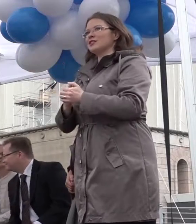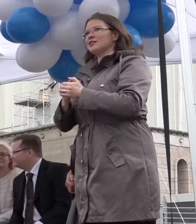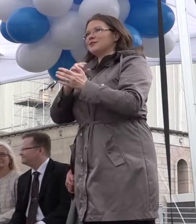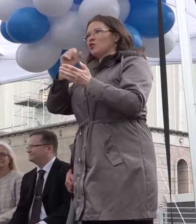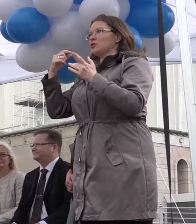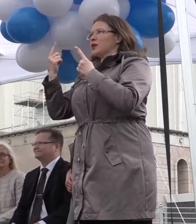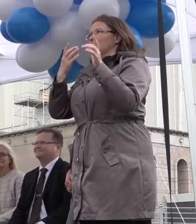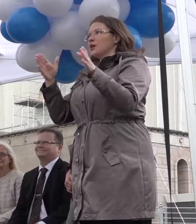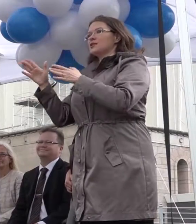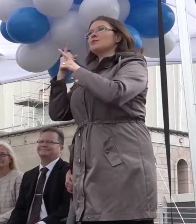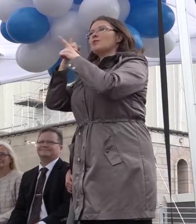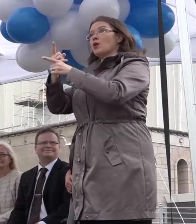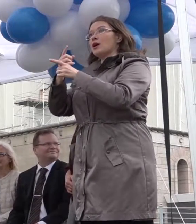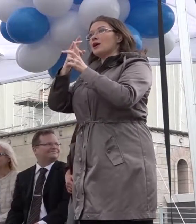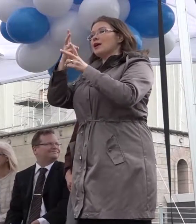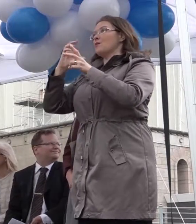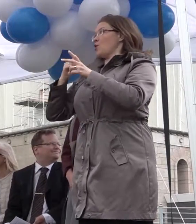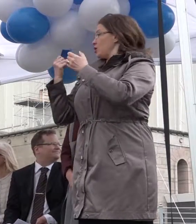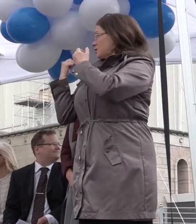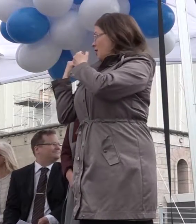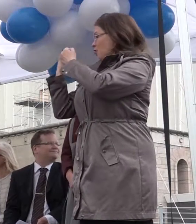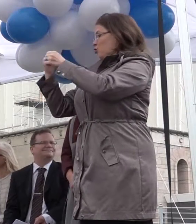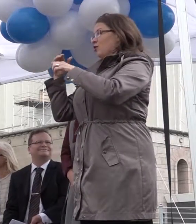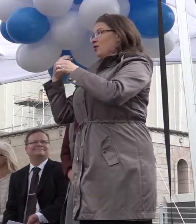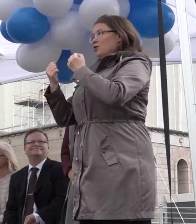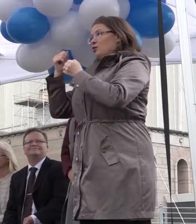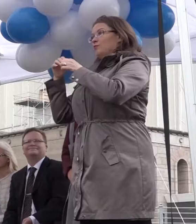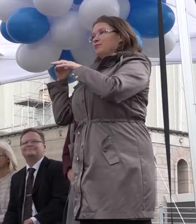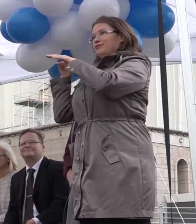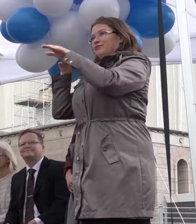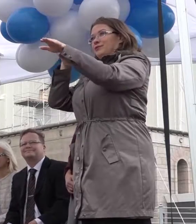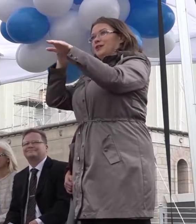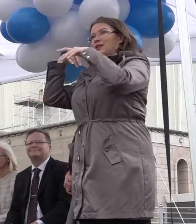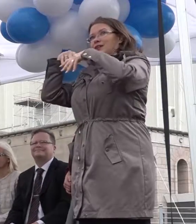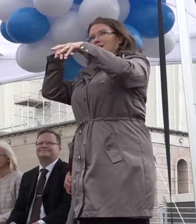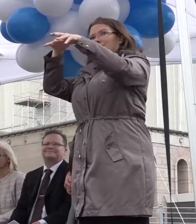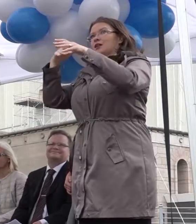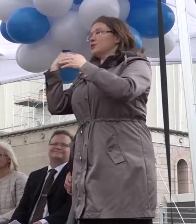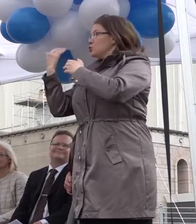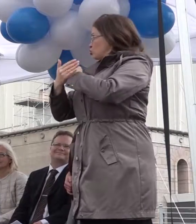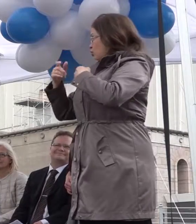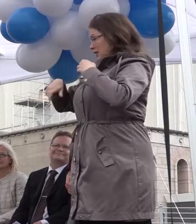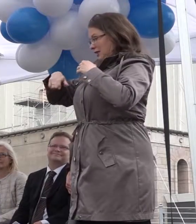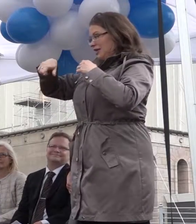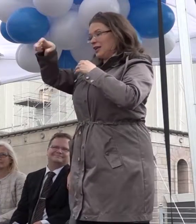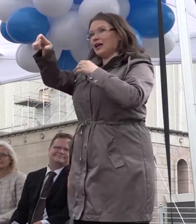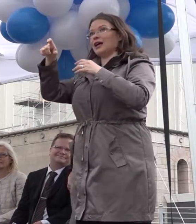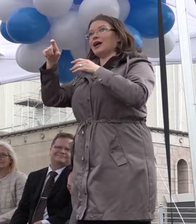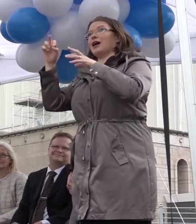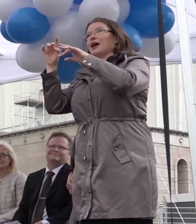tilaisuuden järkkäämisessä. He johdattelevat meidät suoraan tuon suojatien yli,